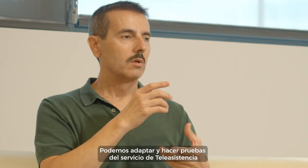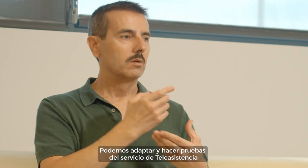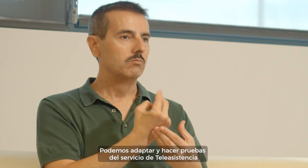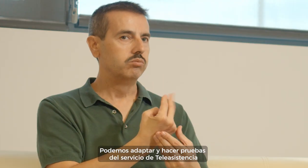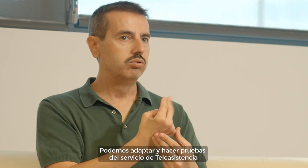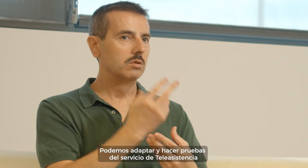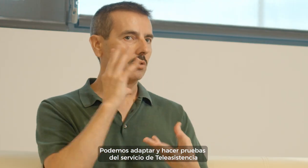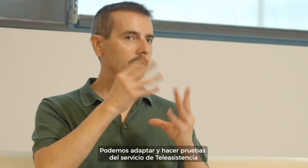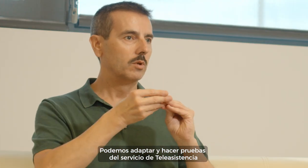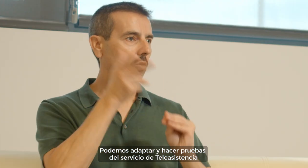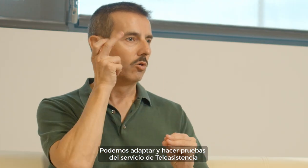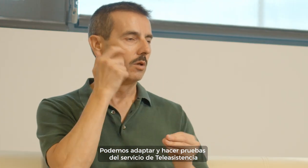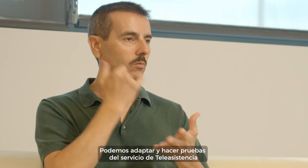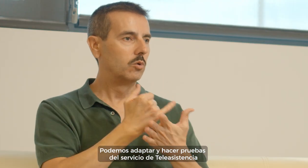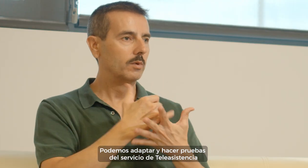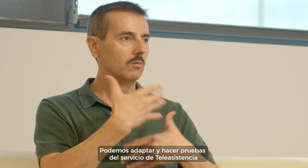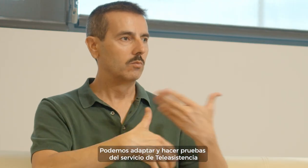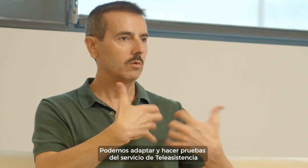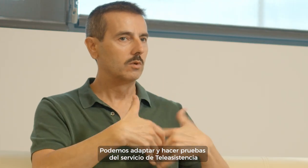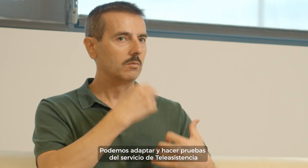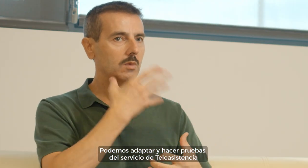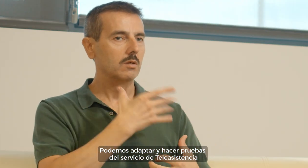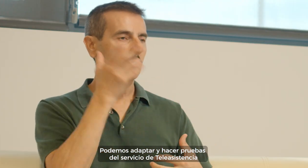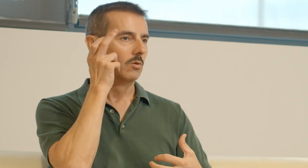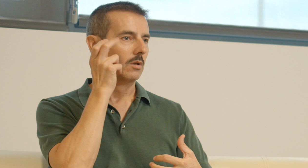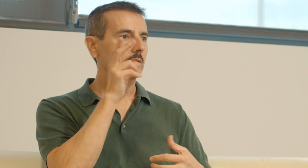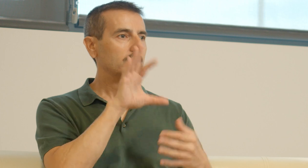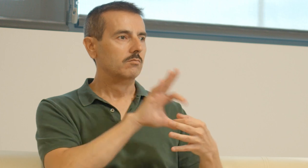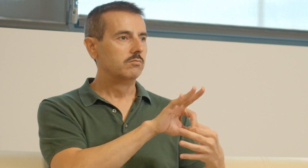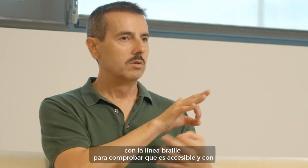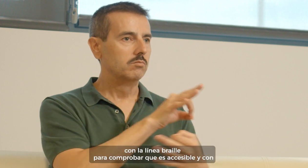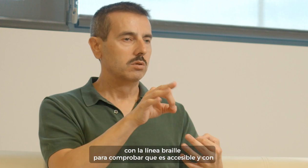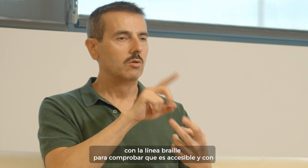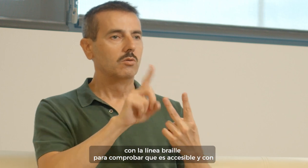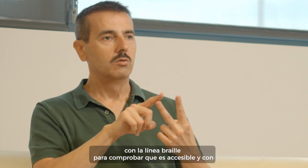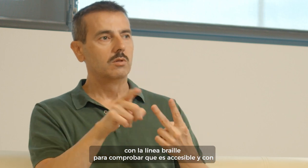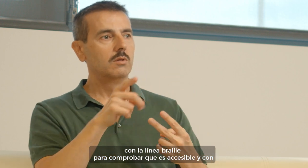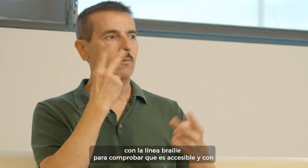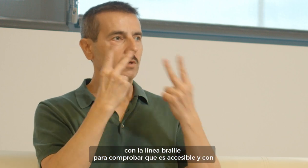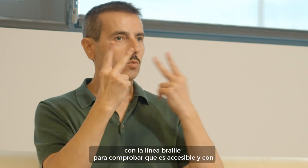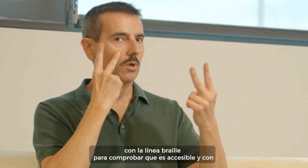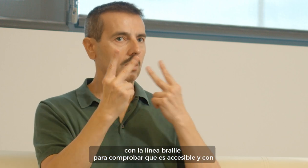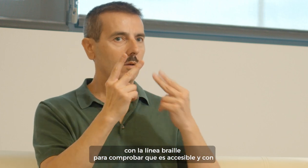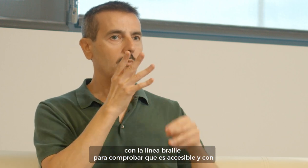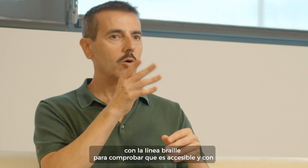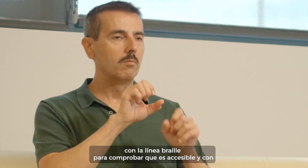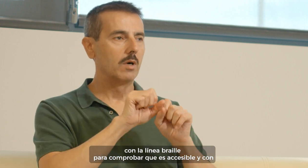Podemos adaptar y hacer pruebas del servicio de teleasistencia con la línea Braille para comprobar que es